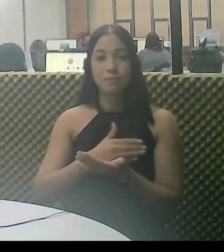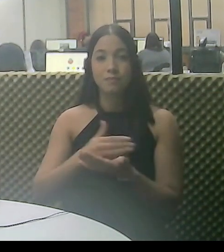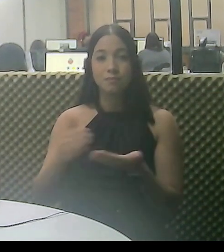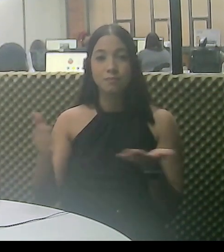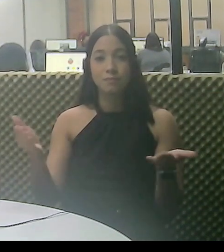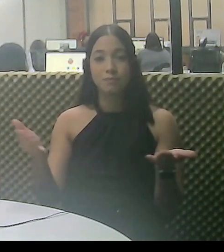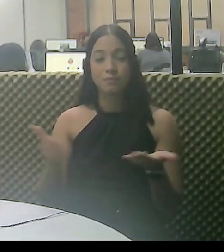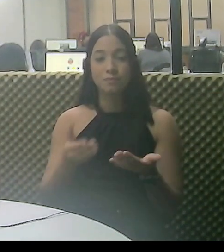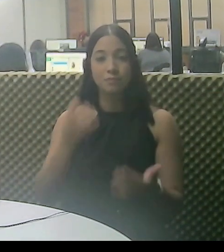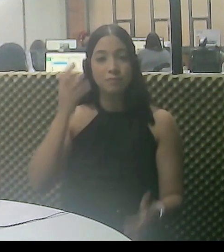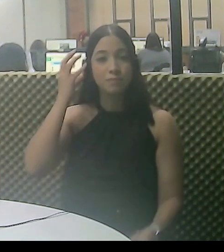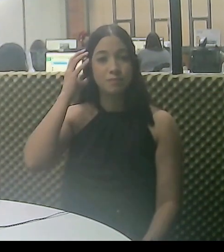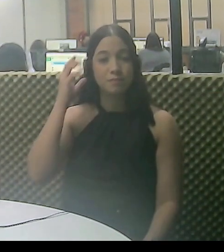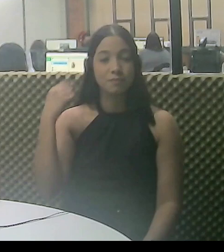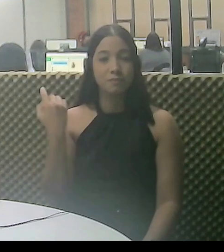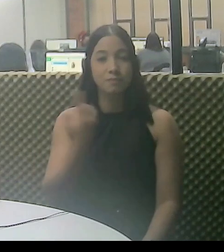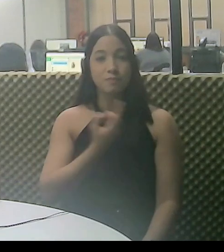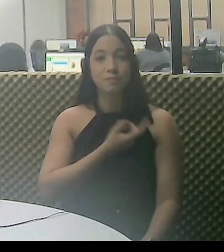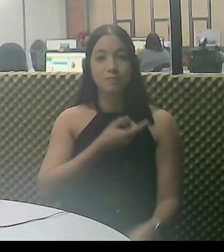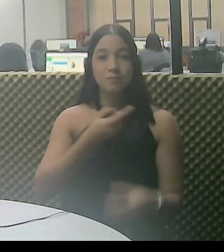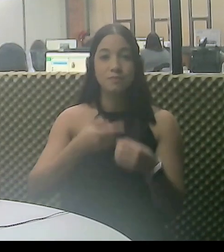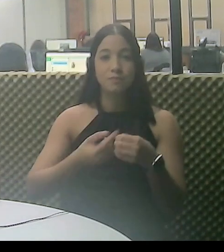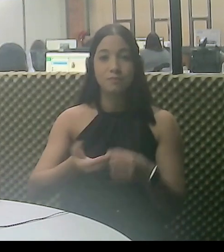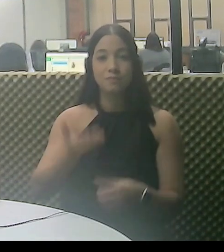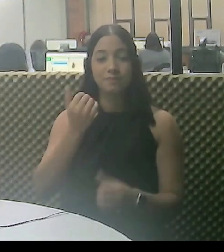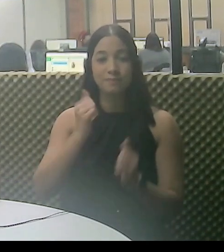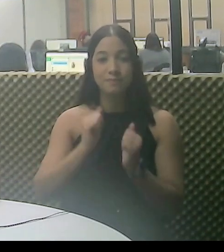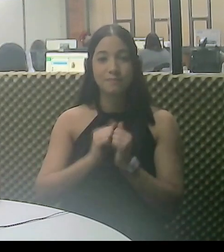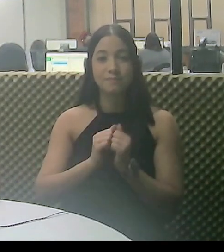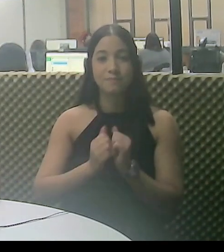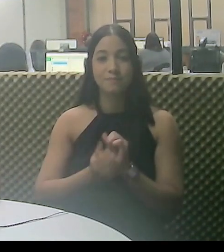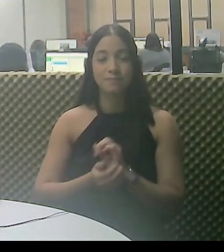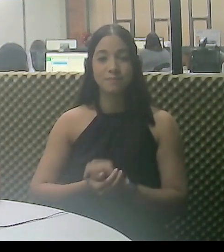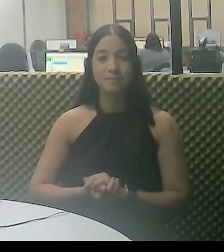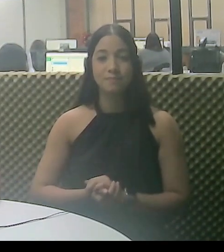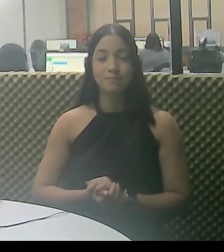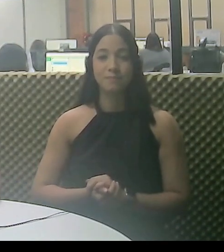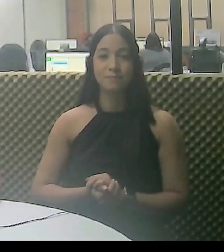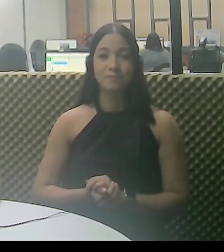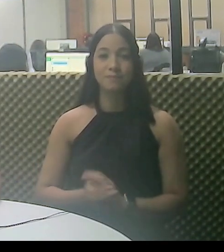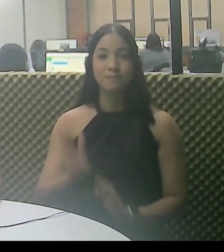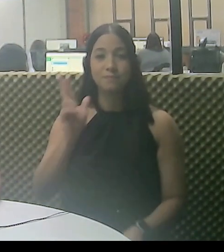notícias a partir de agora na Rádio Nossa Cidade. Vem com a gente!